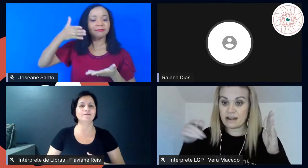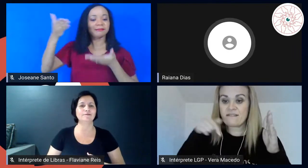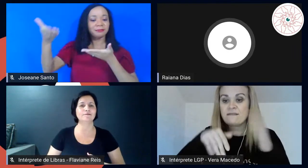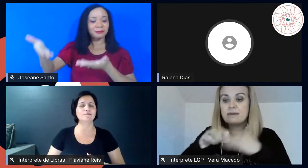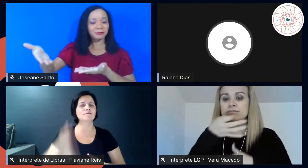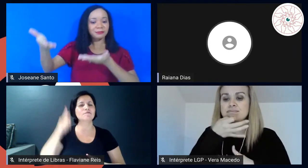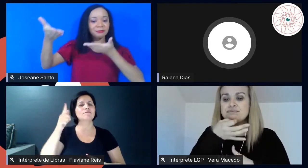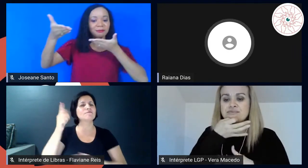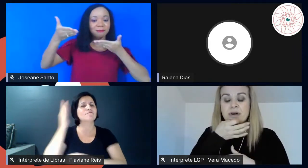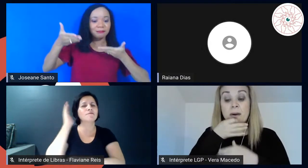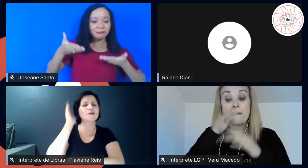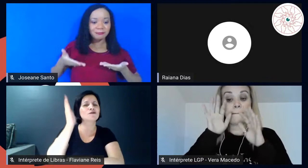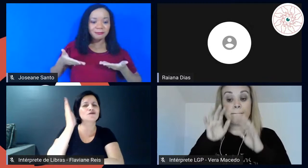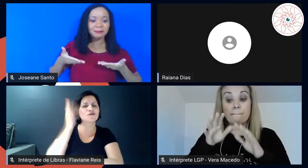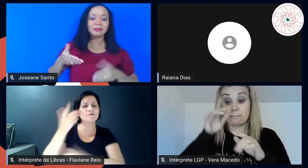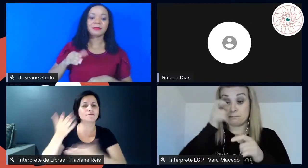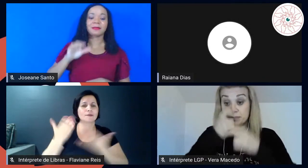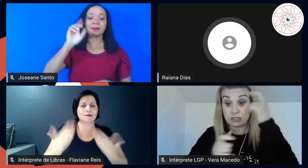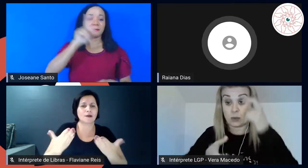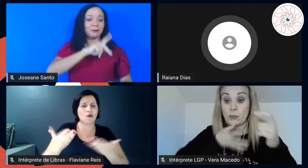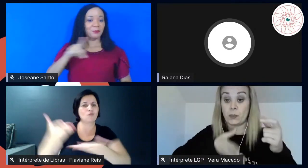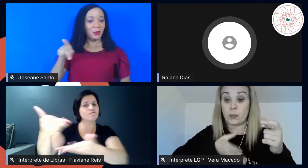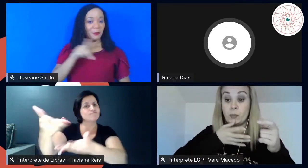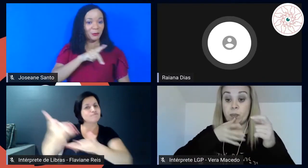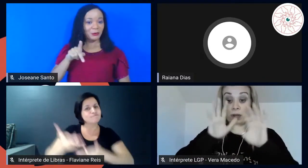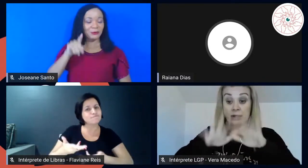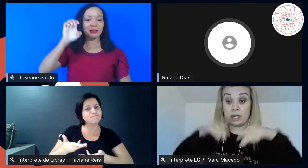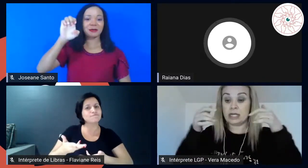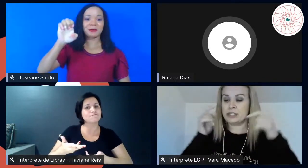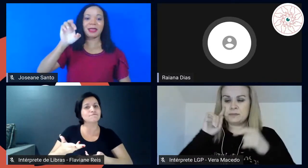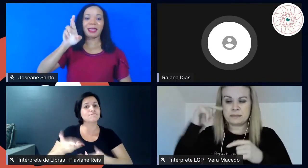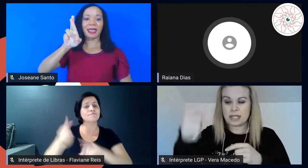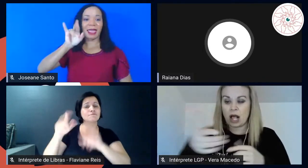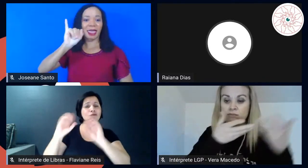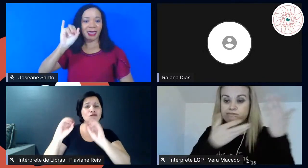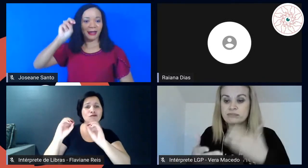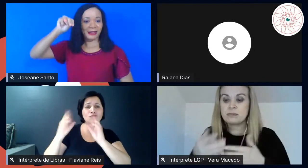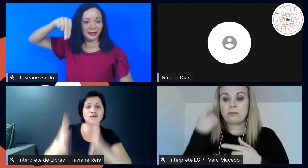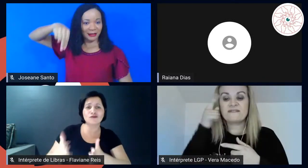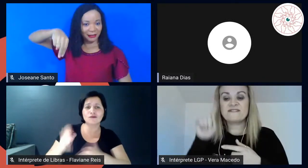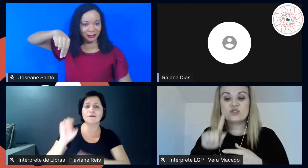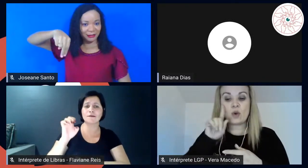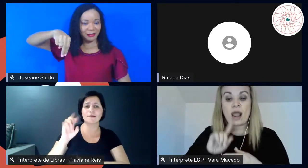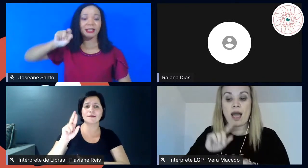palestrante super especial. Gostaríamos de convidar a professora